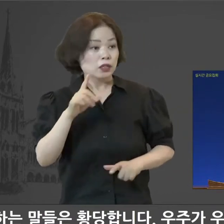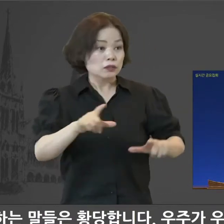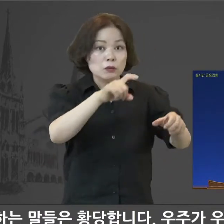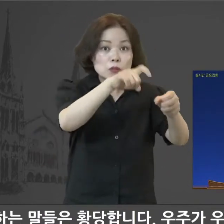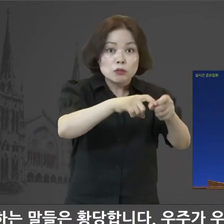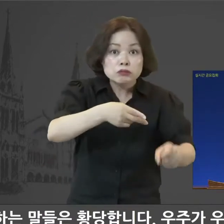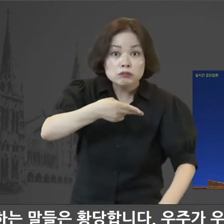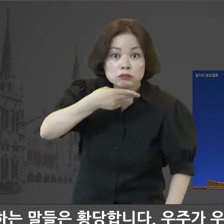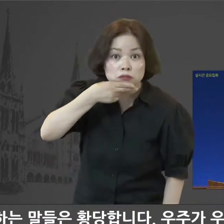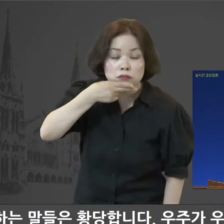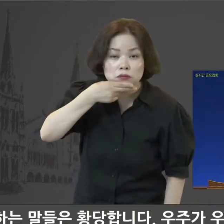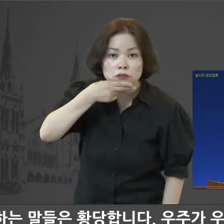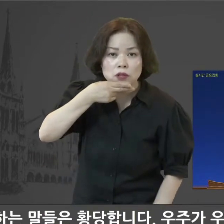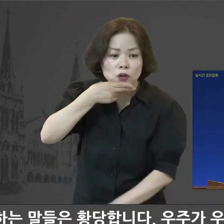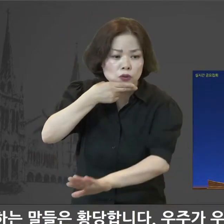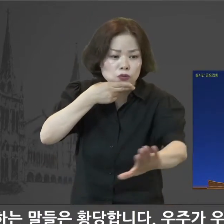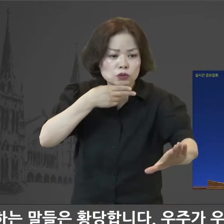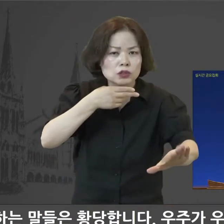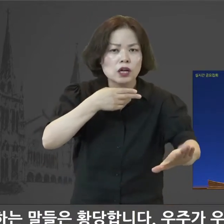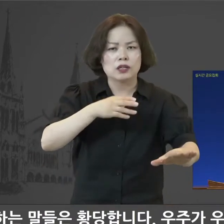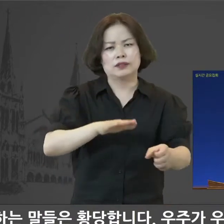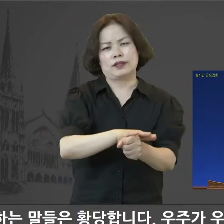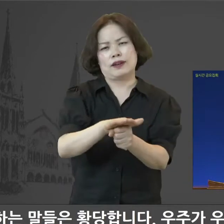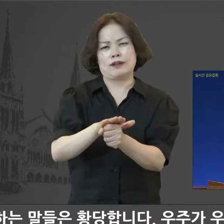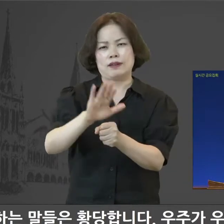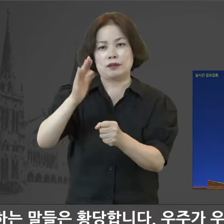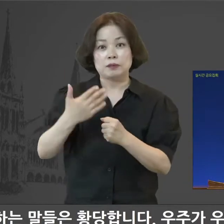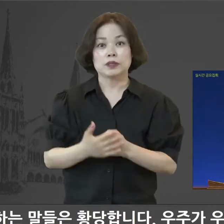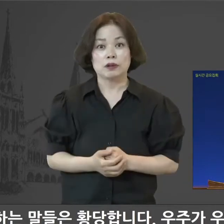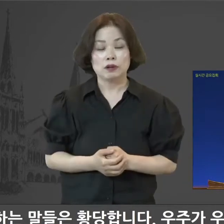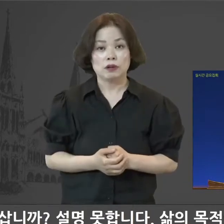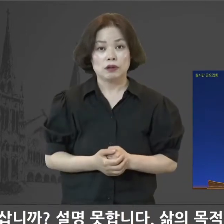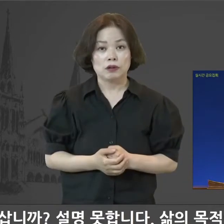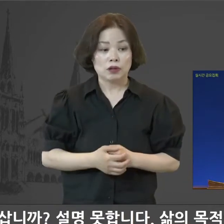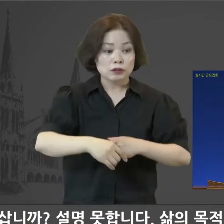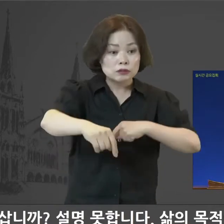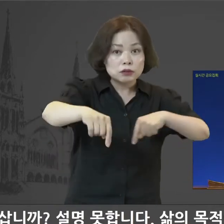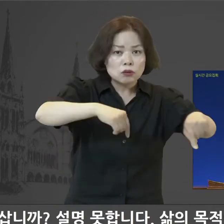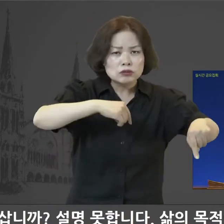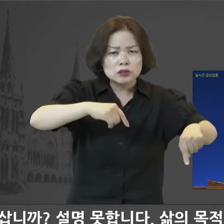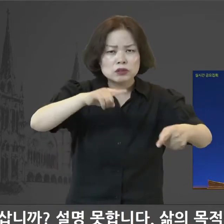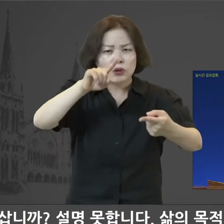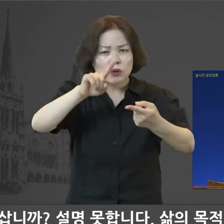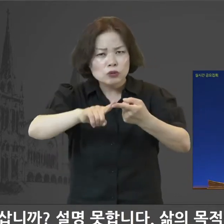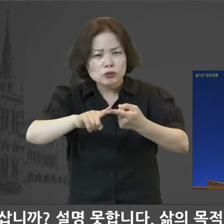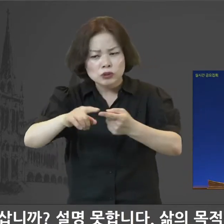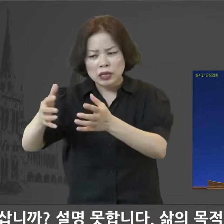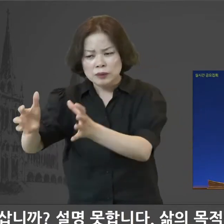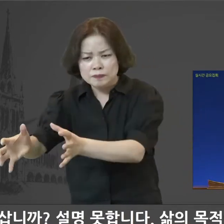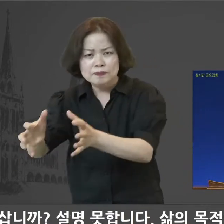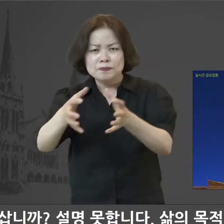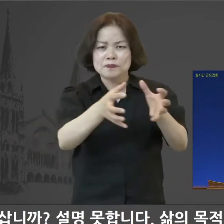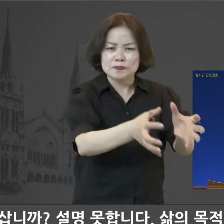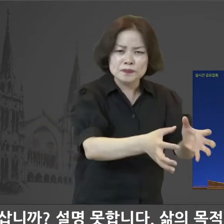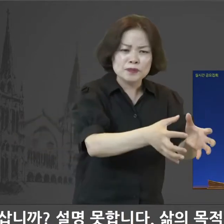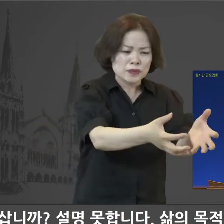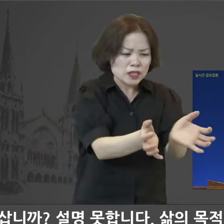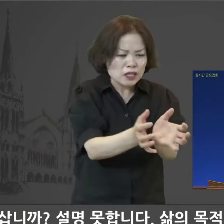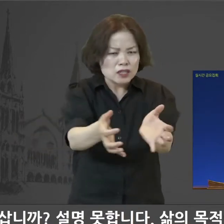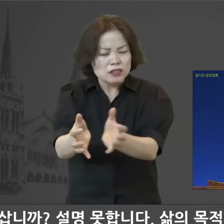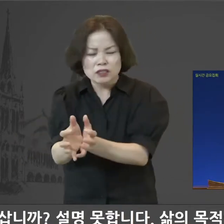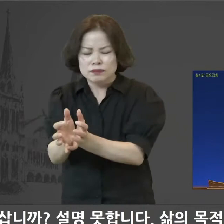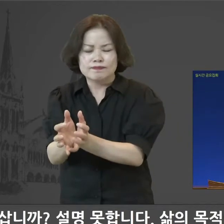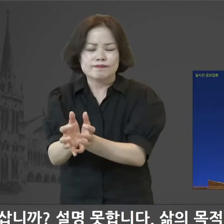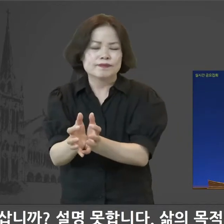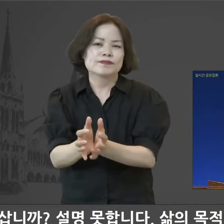없어집니다. 그러니까 우리가 사랑해야 돼. 결론이 그거거든요. 그러니까 정치적으로 뭐 좌파니 뭐니